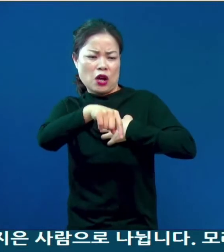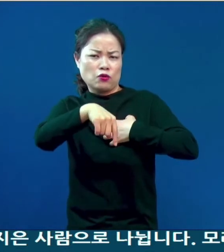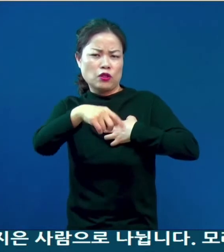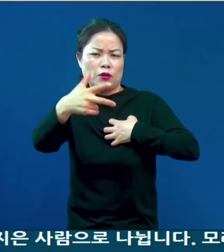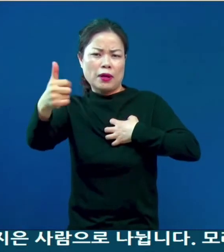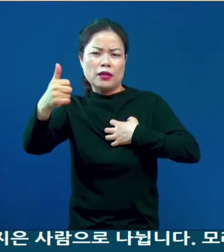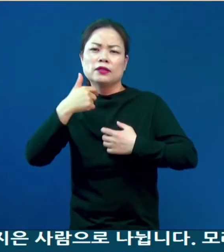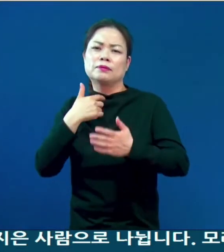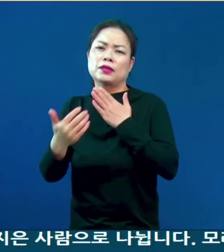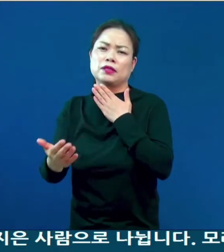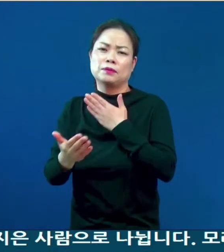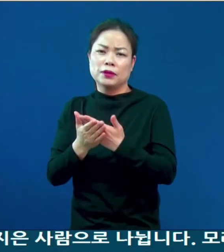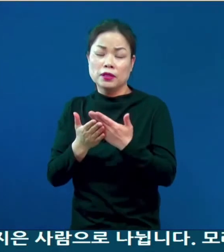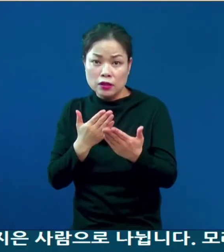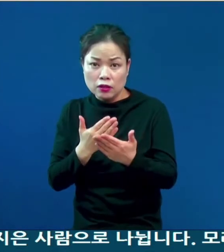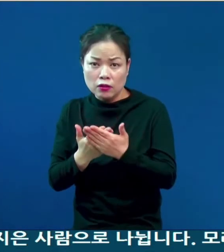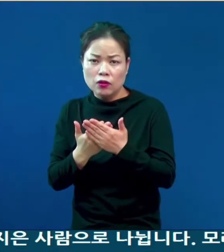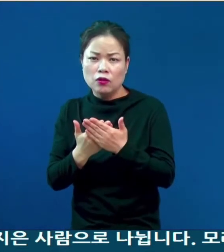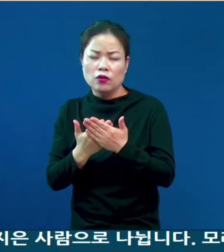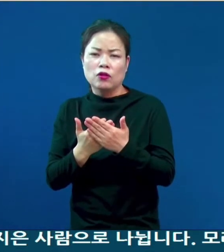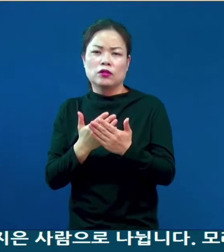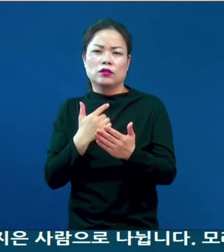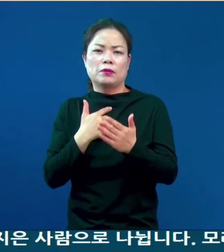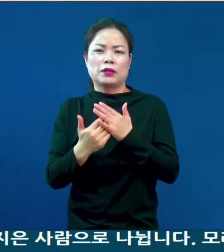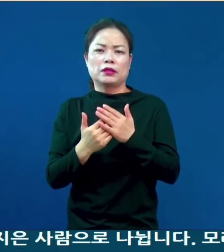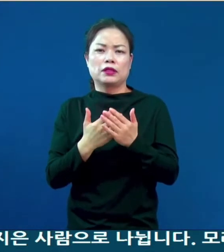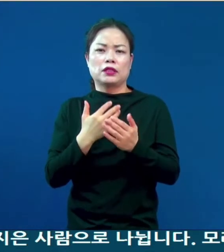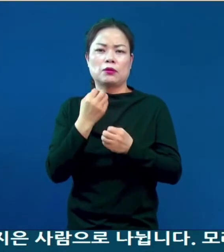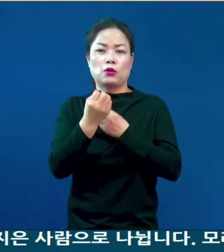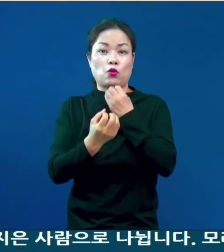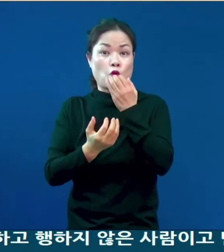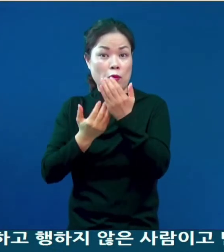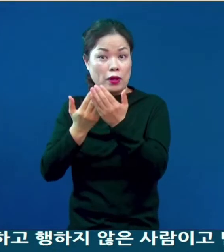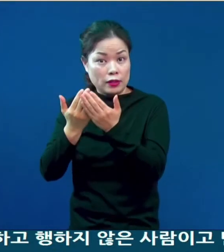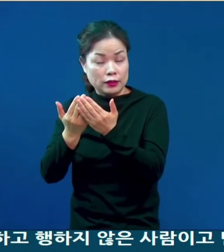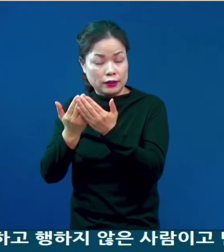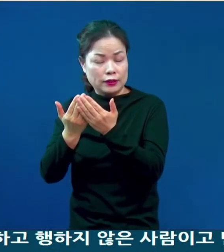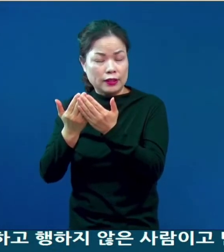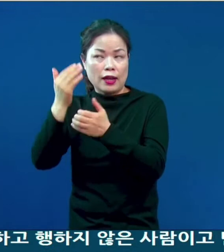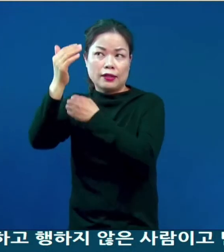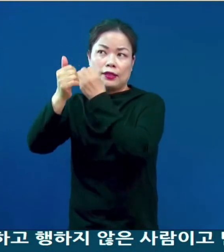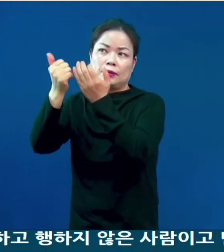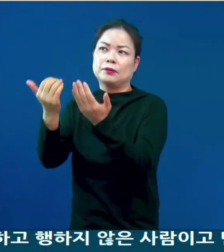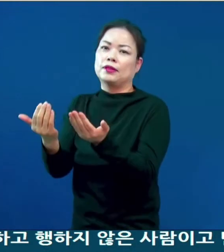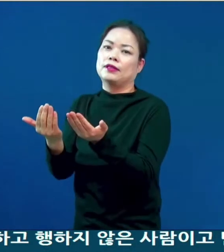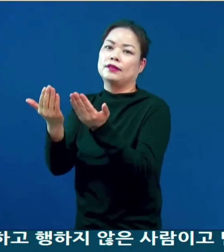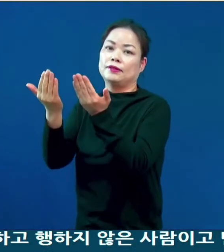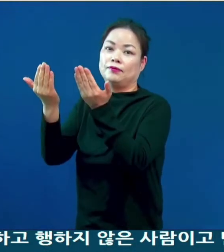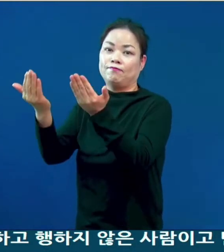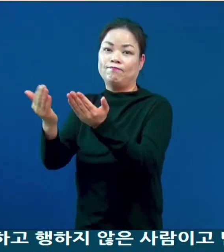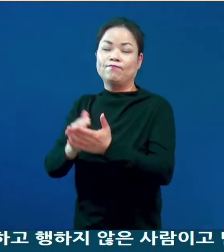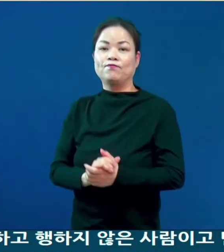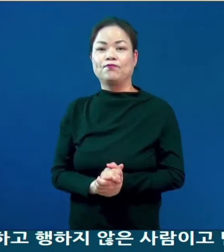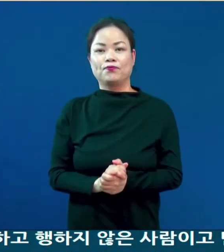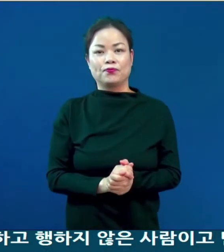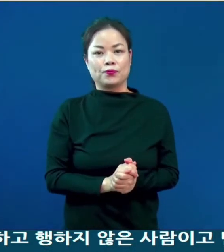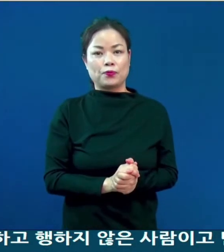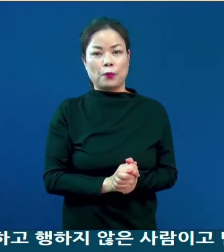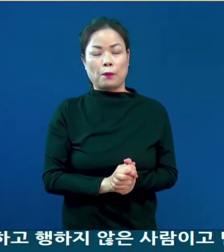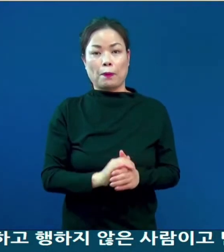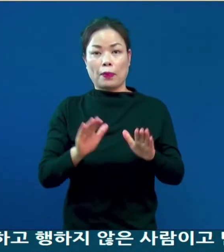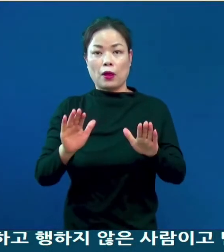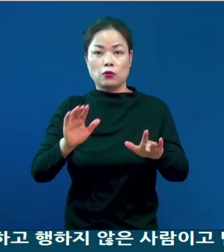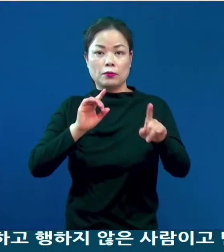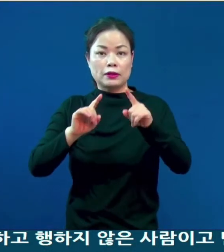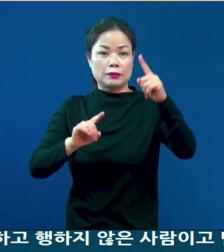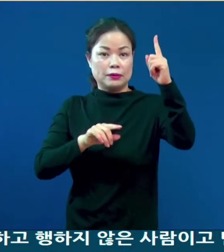말씀을 경험했고 체험적으로 이 고백을 하나님께 올려드리고 있는 것입니다. 오늘